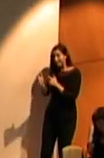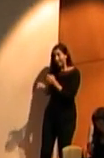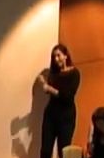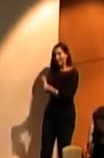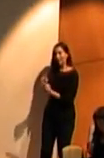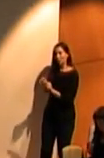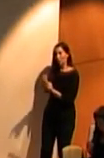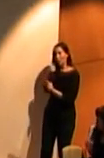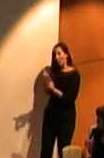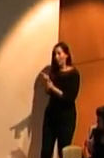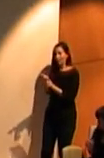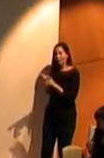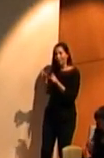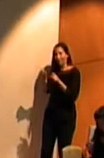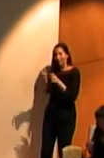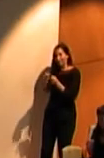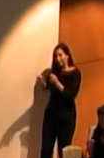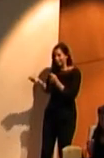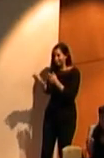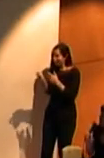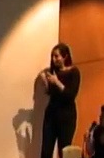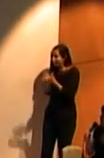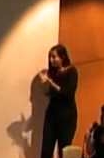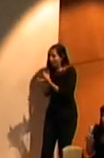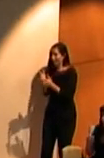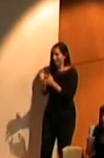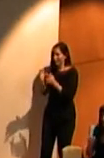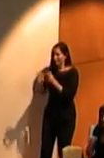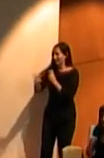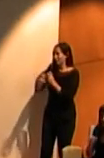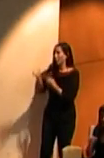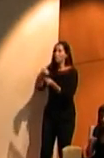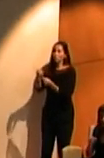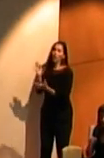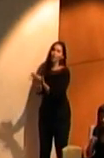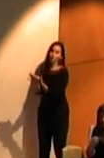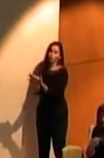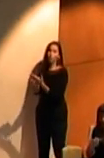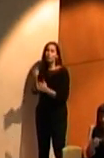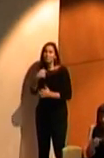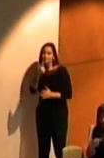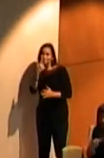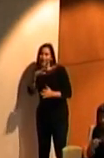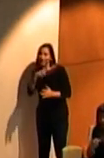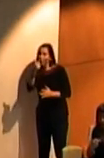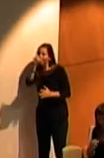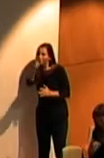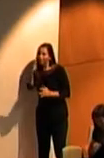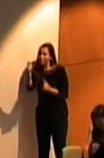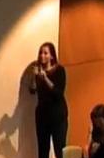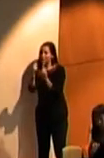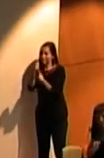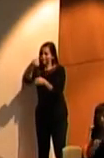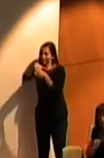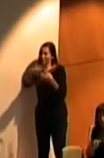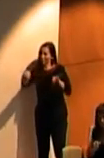aussi, une application mobile qui s'appelle EO. Je n'irai pas plus loin, je pense qu'on a quelqu'un de spécialiste dans la salle qui pourra peut-être